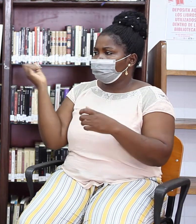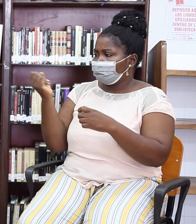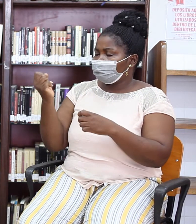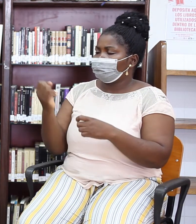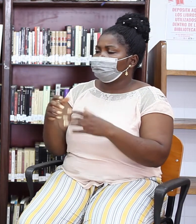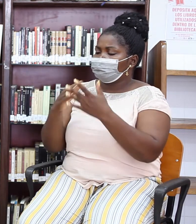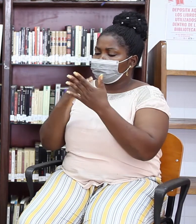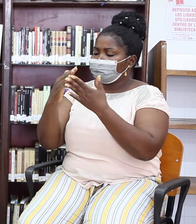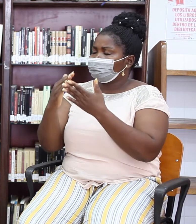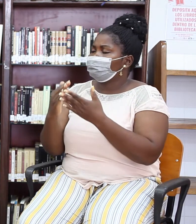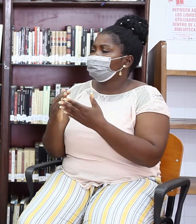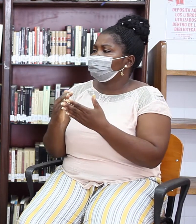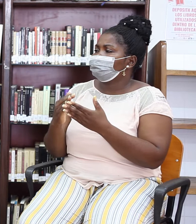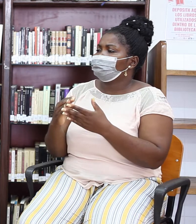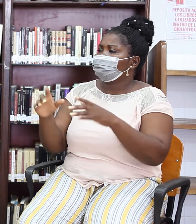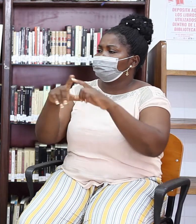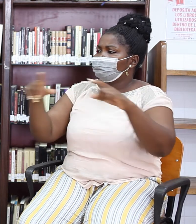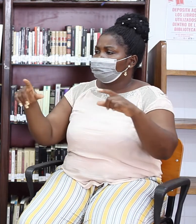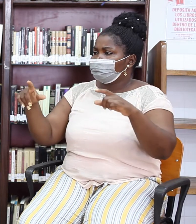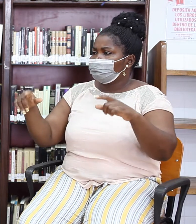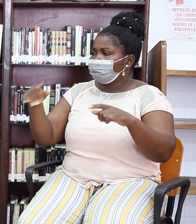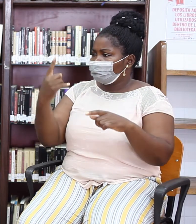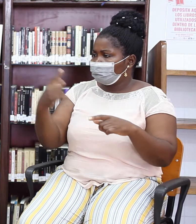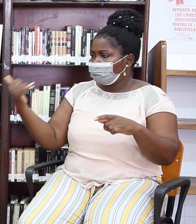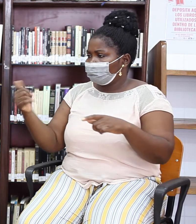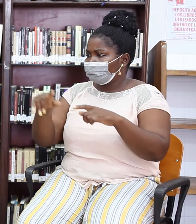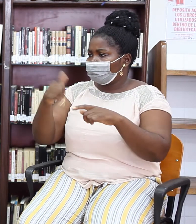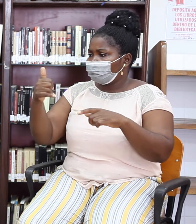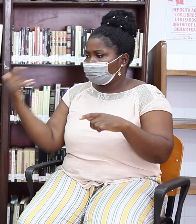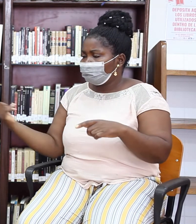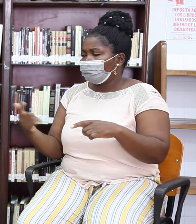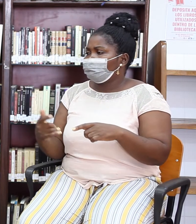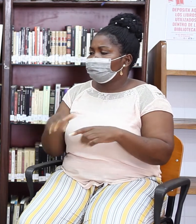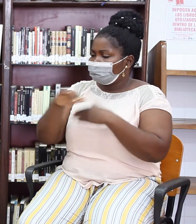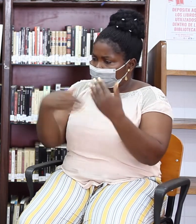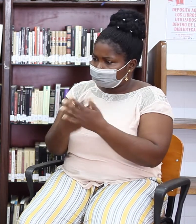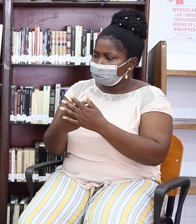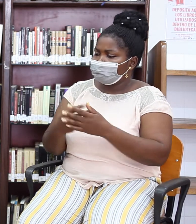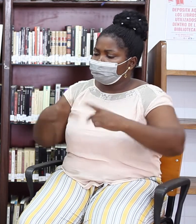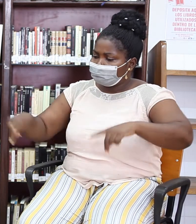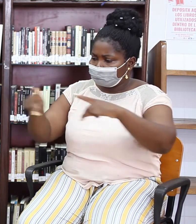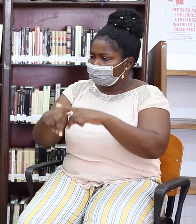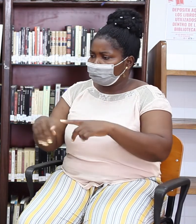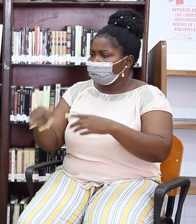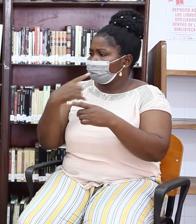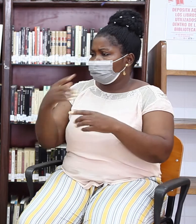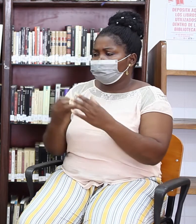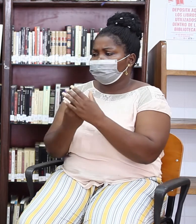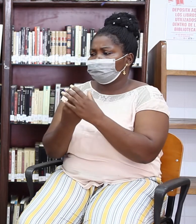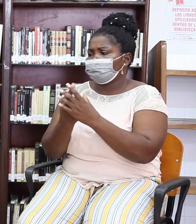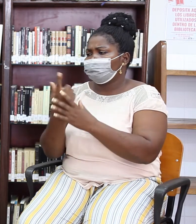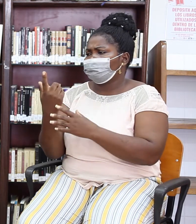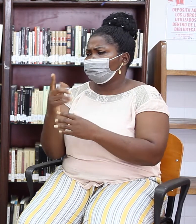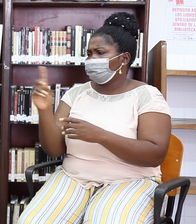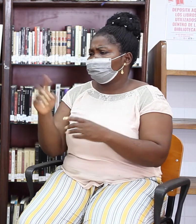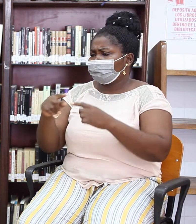medir. Los palos se midieron uno tras otro por toda la plaza. Ninguno había crecido, ni